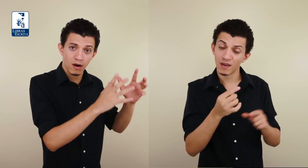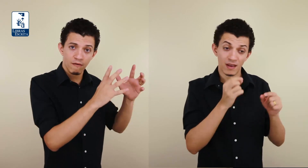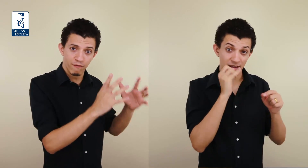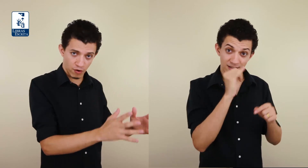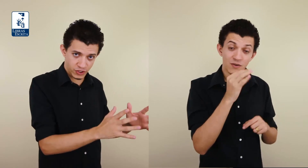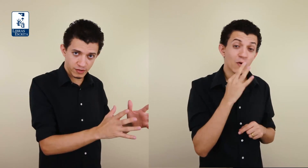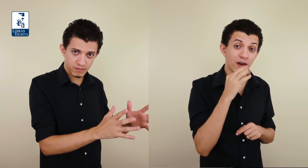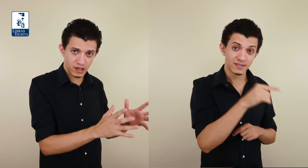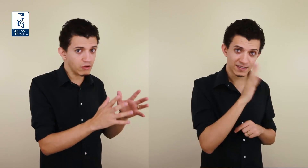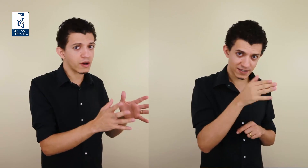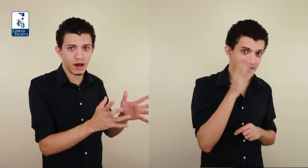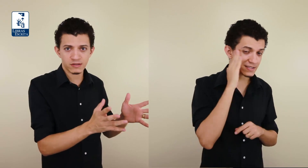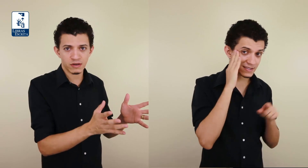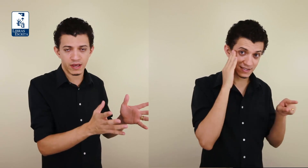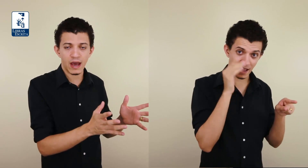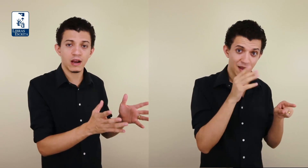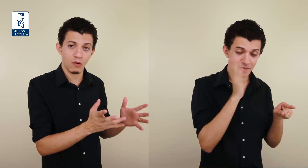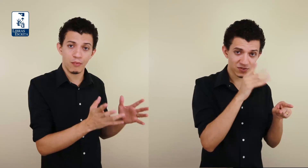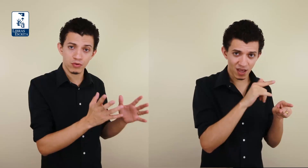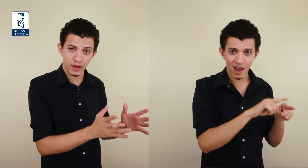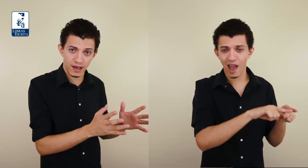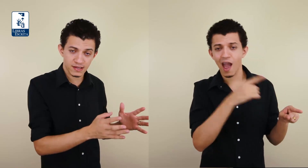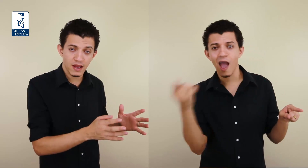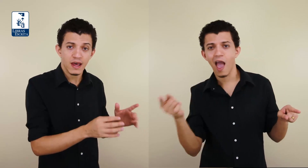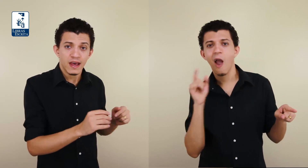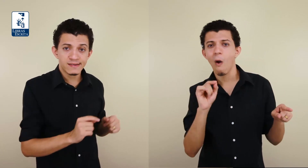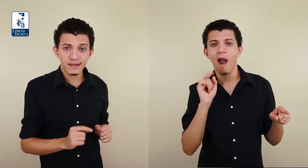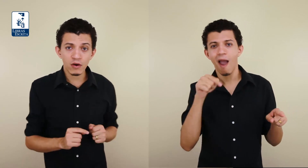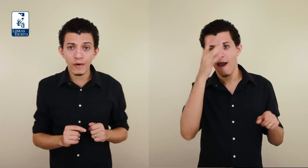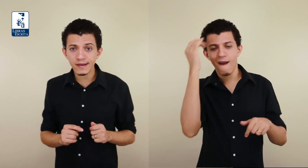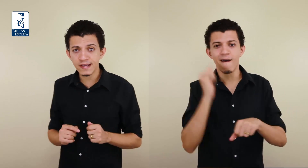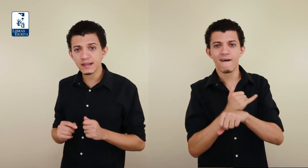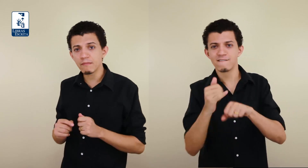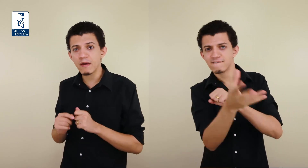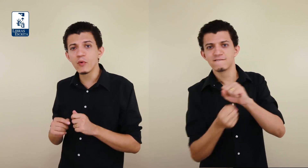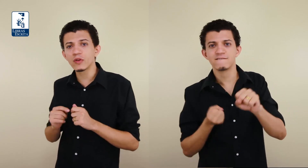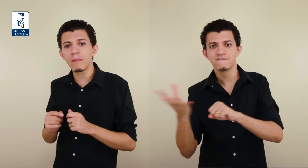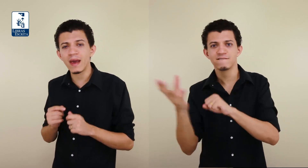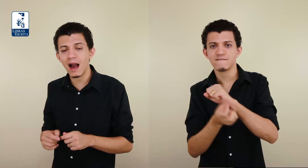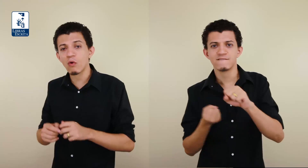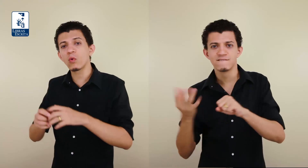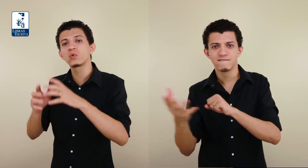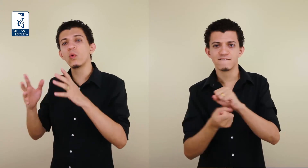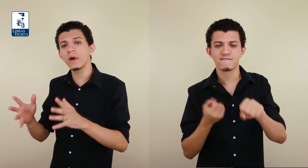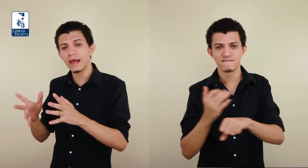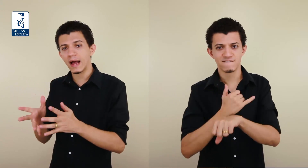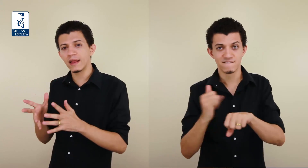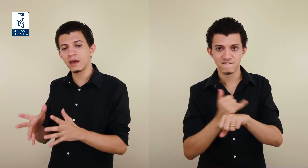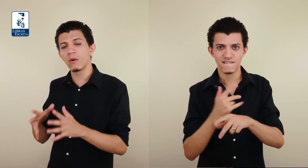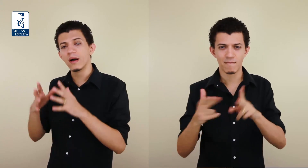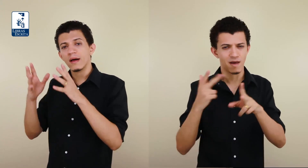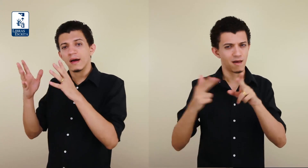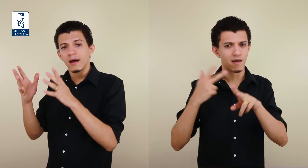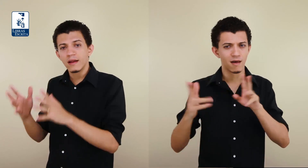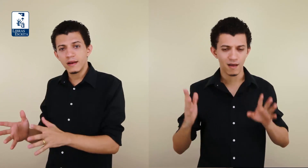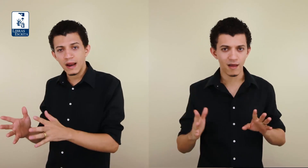língua fonte, que no caso aqui é a língua portuguesa, e você tem que conhecer também muito bem a cultura e a língua na